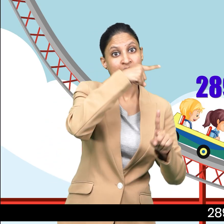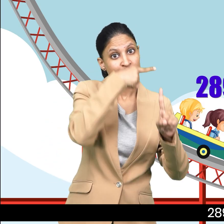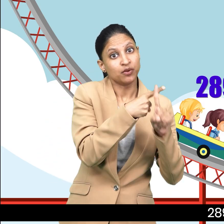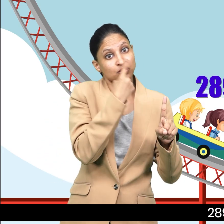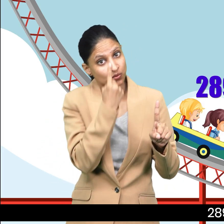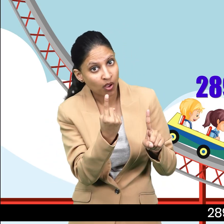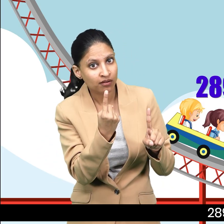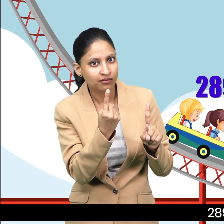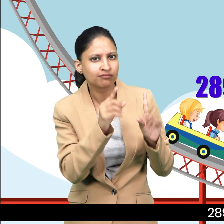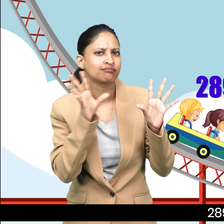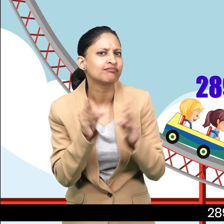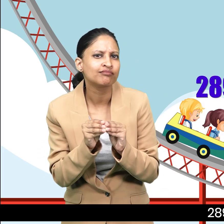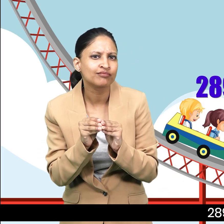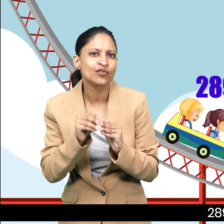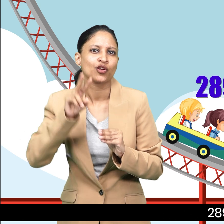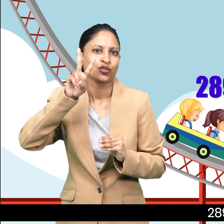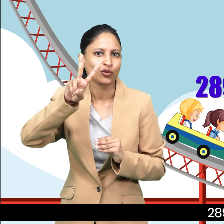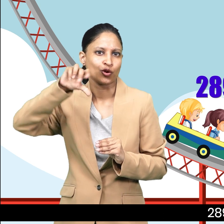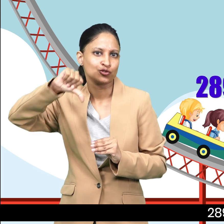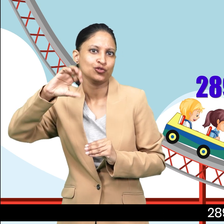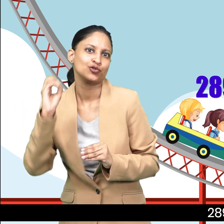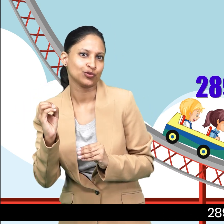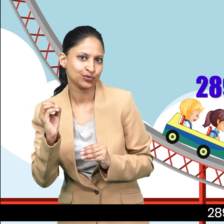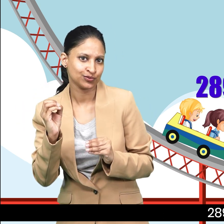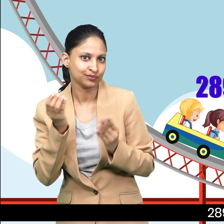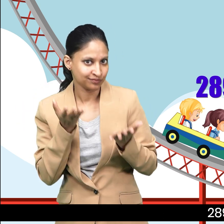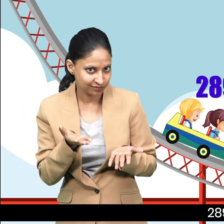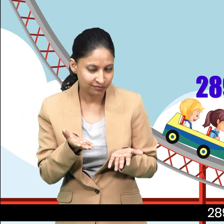289 अधिक 1 बरोबर 290